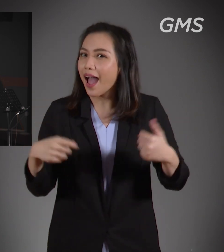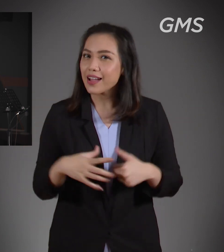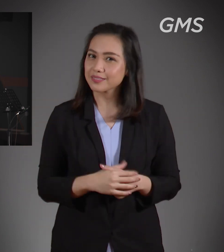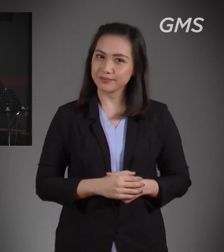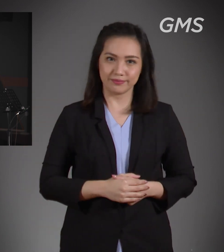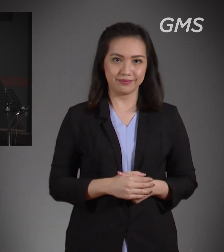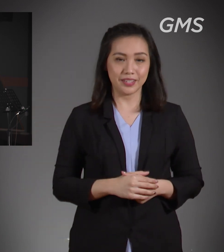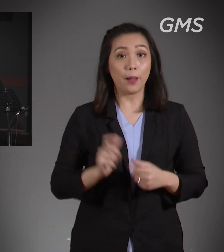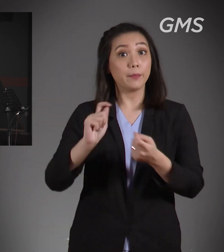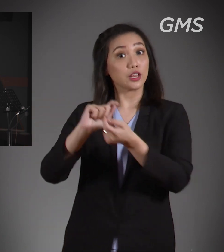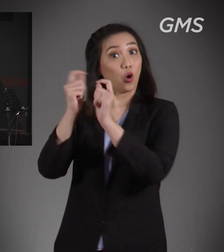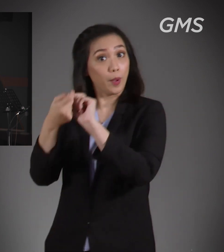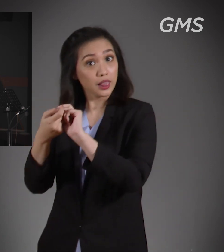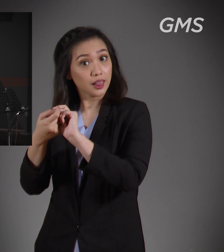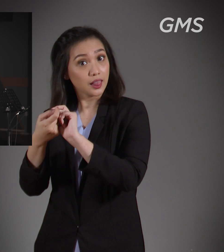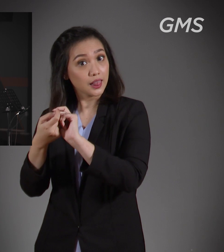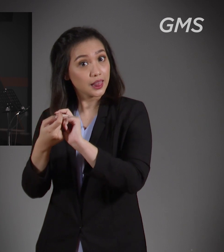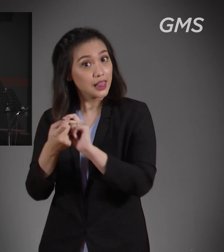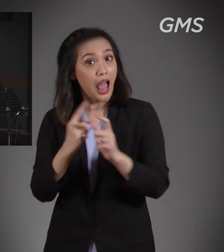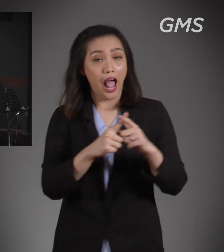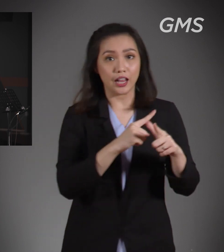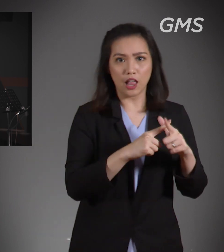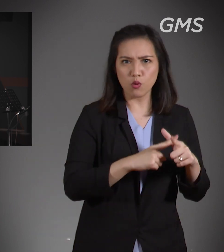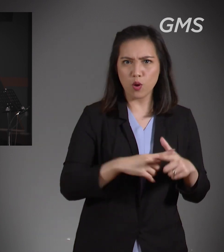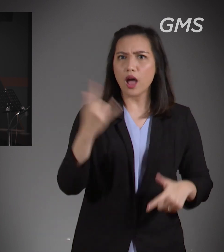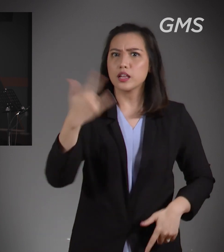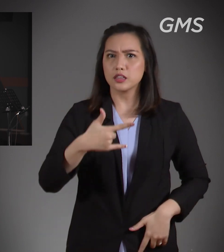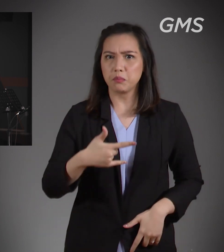Pertobatan, atau lanjutkan pelanggaran alias pemberontakan.